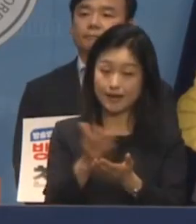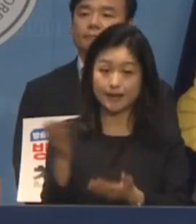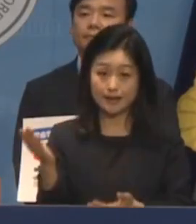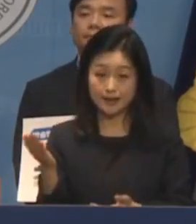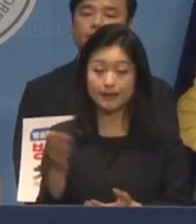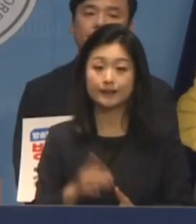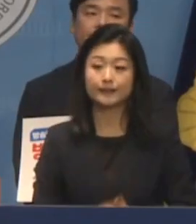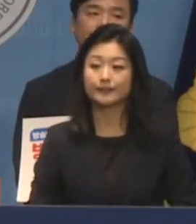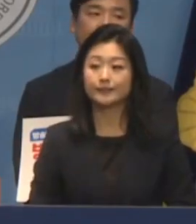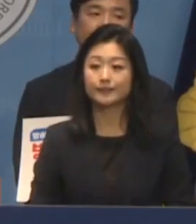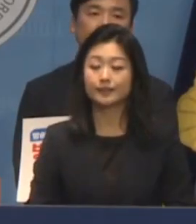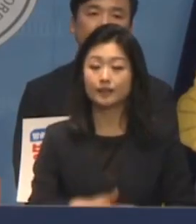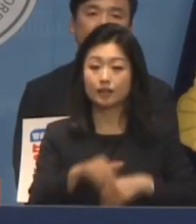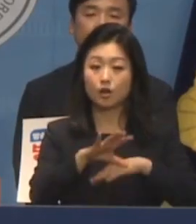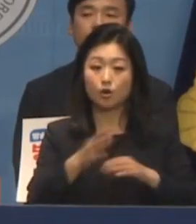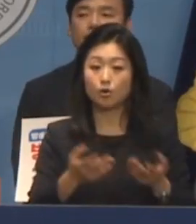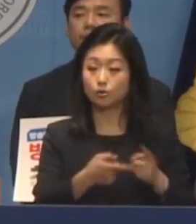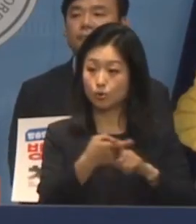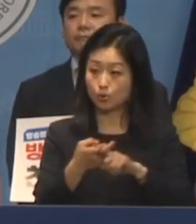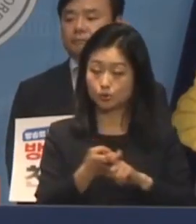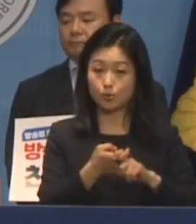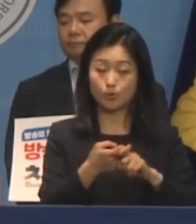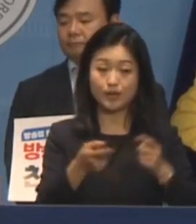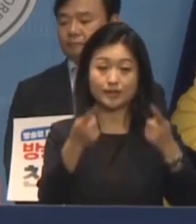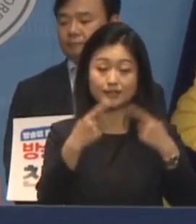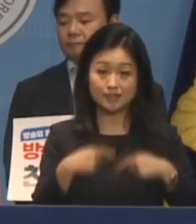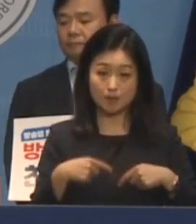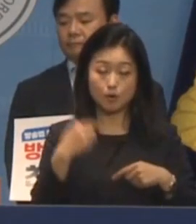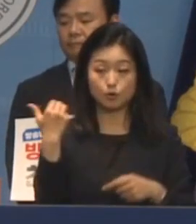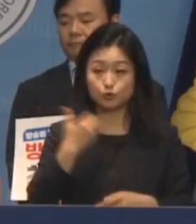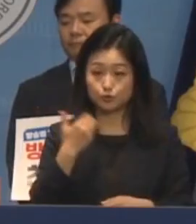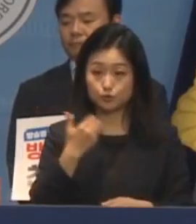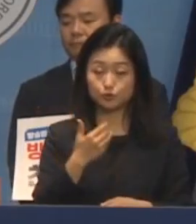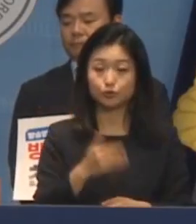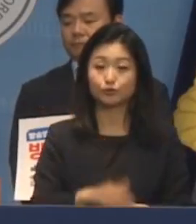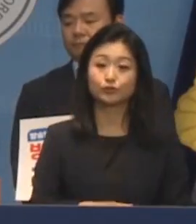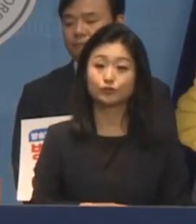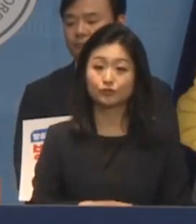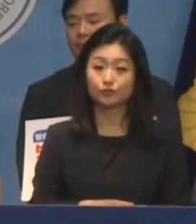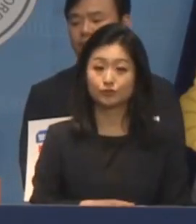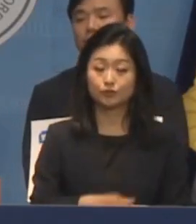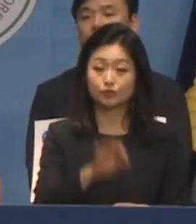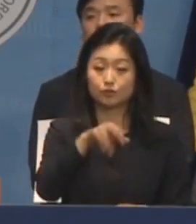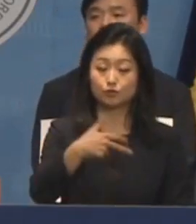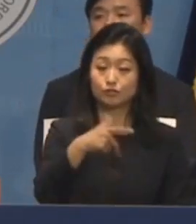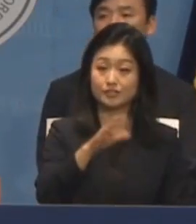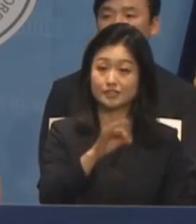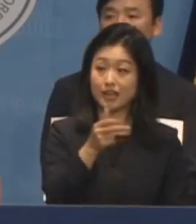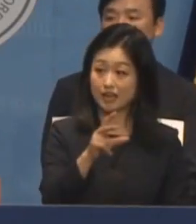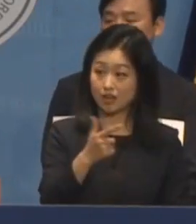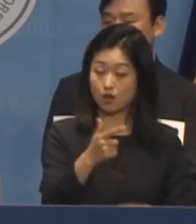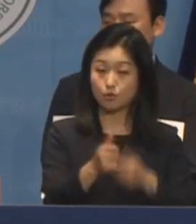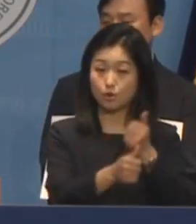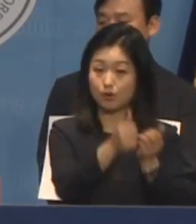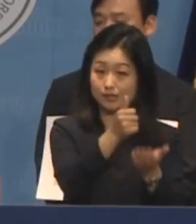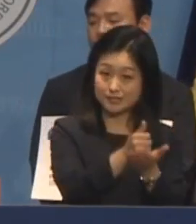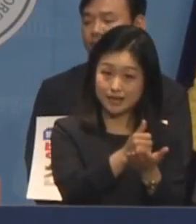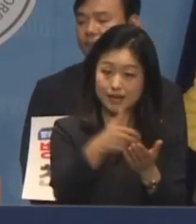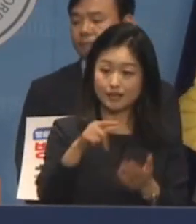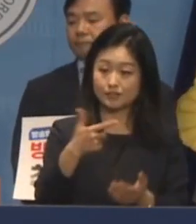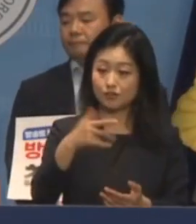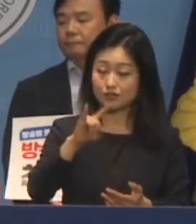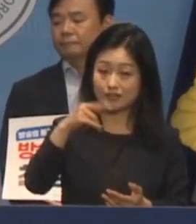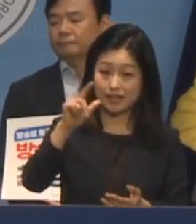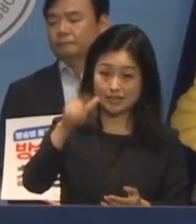참석합니다. 언론노조에서 여러분들이 참석하셨는데요. 윤창현 언론노조 위원장님과 전대식